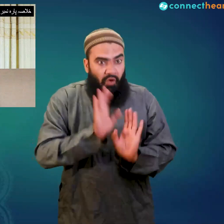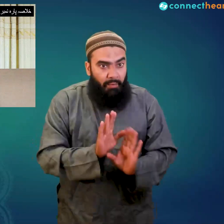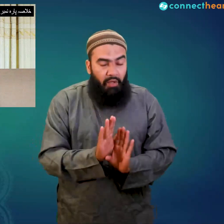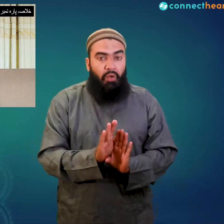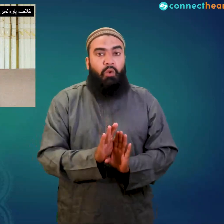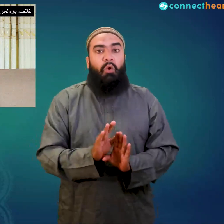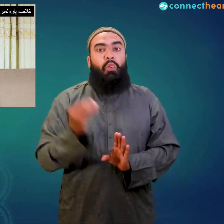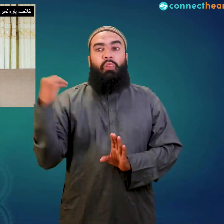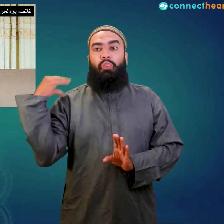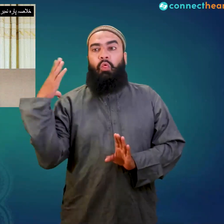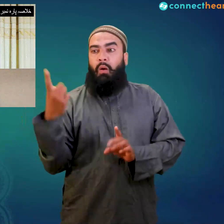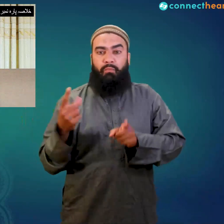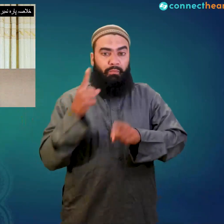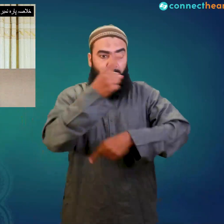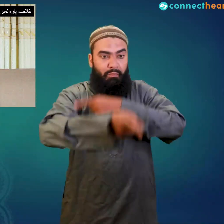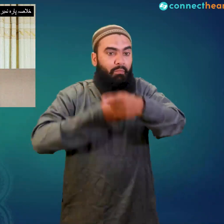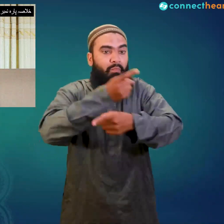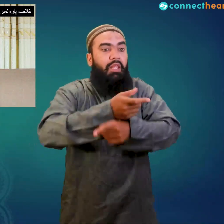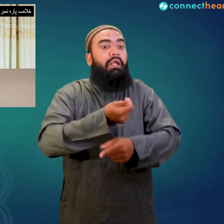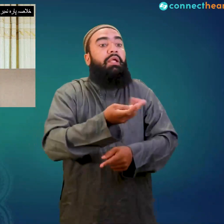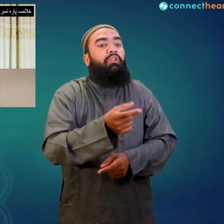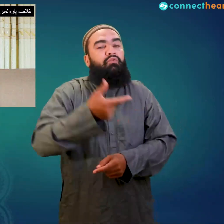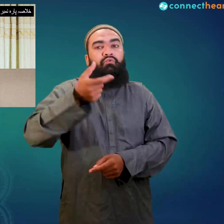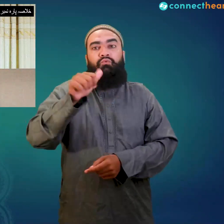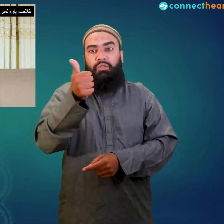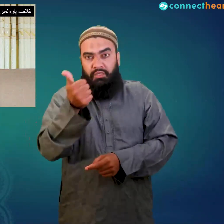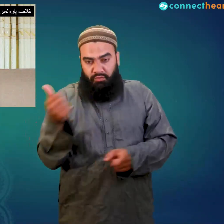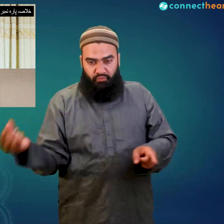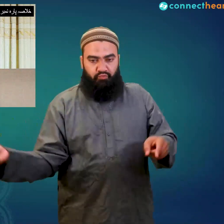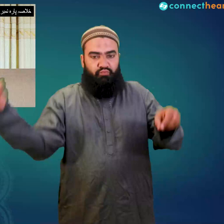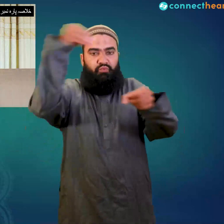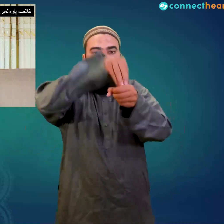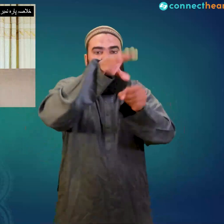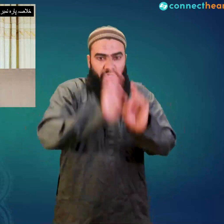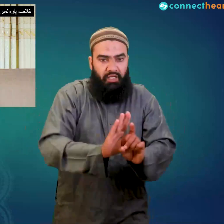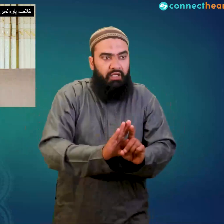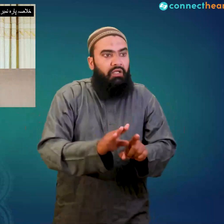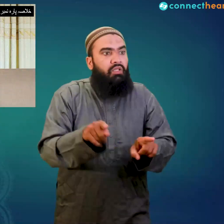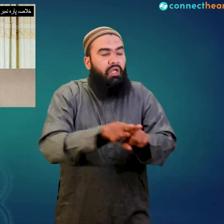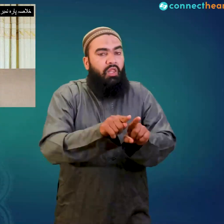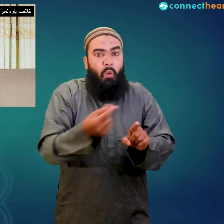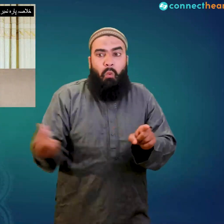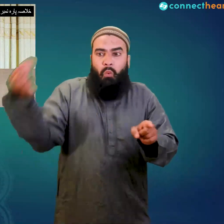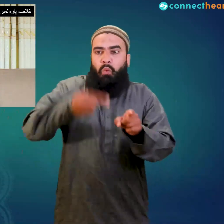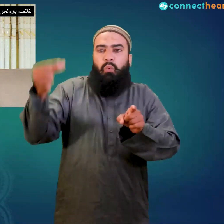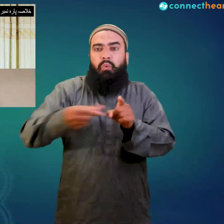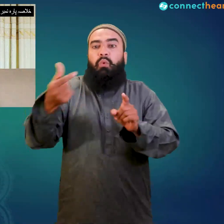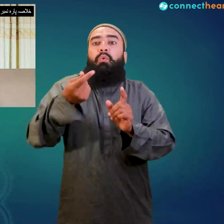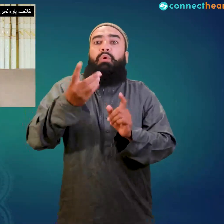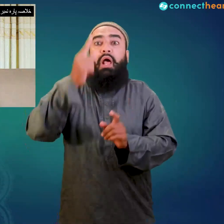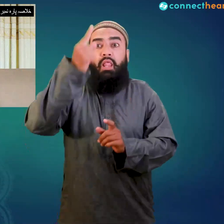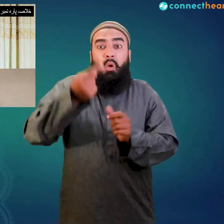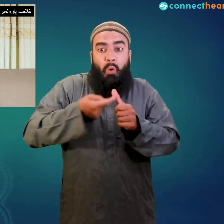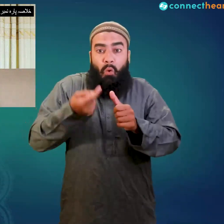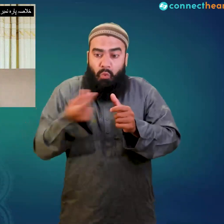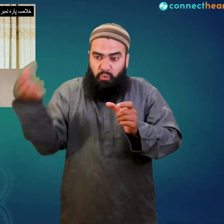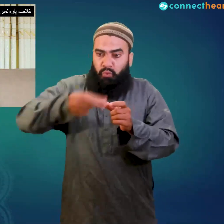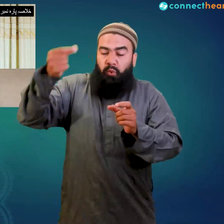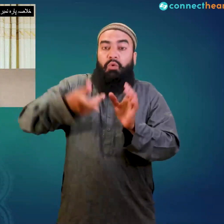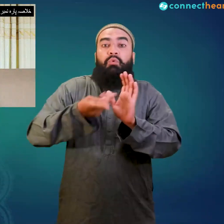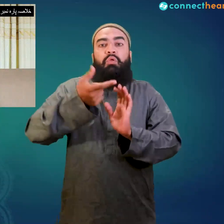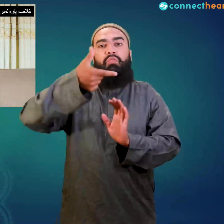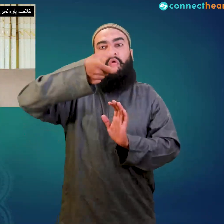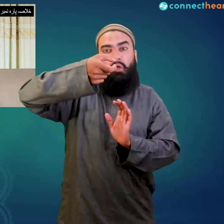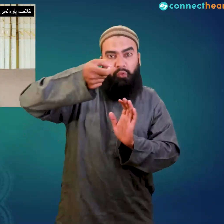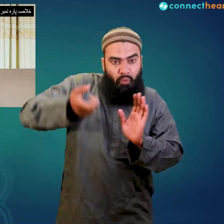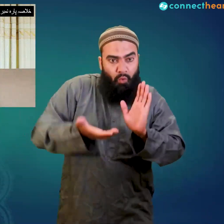اجر 700 گنا، اور پھر اس سے آگے بڑھ کر جس قدر اللہ رب العزت اس کا اجر دینا چاہیں گے وہ اللہ